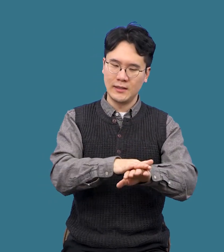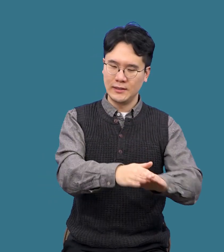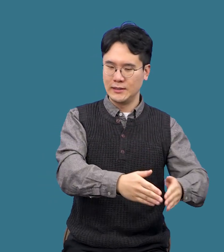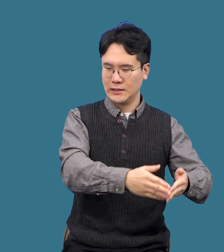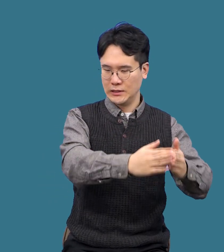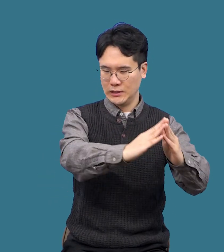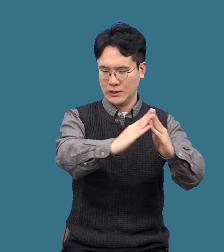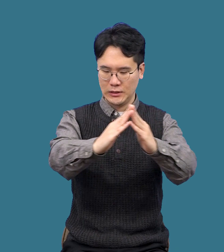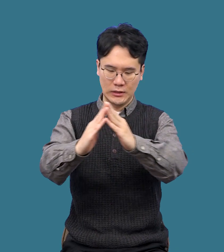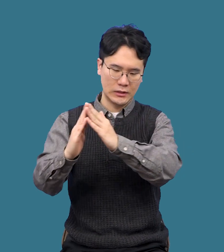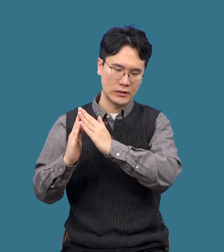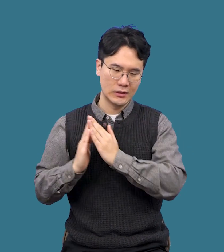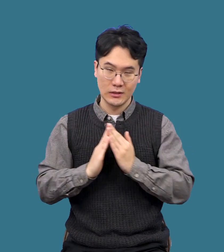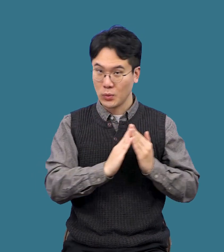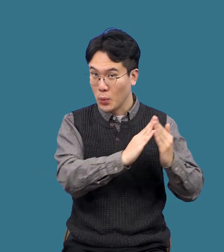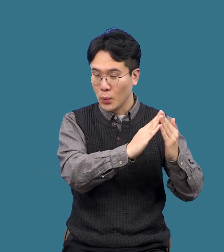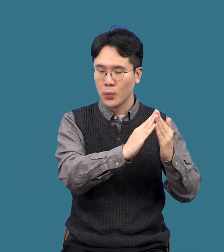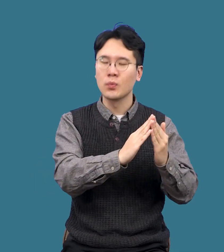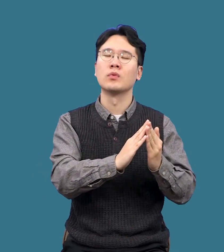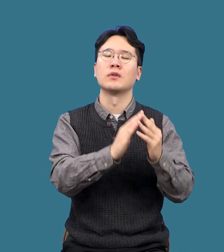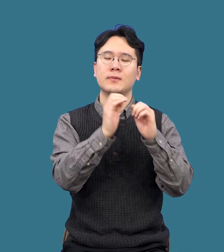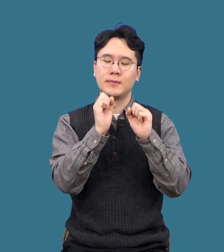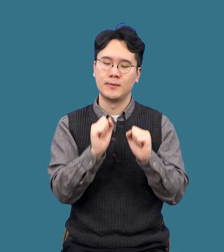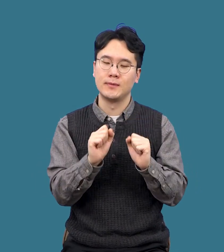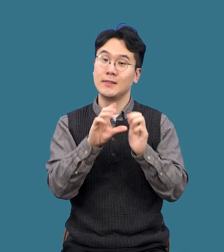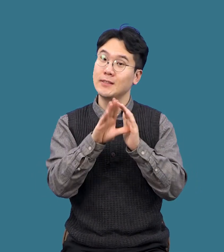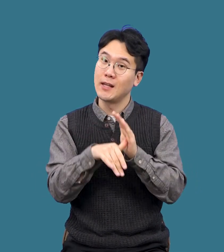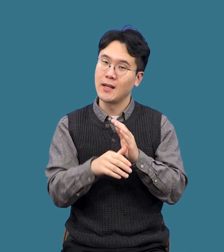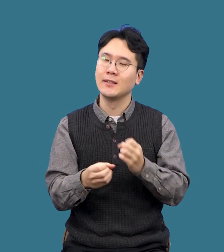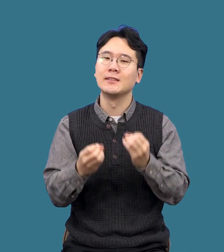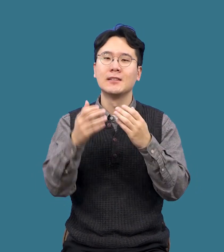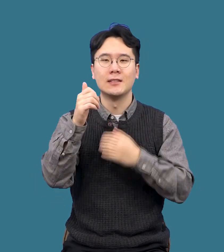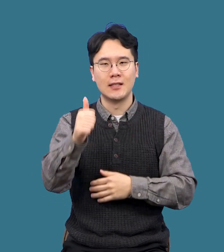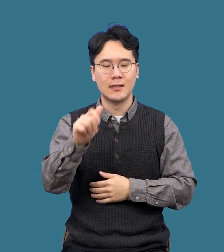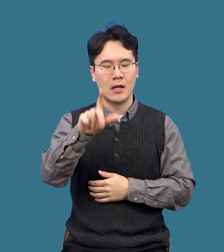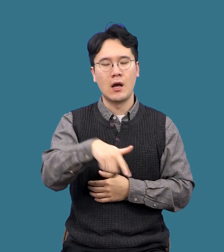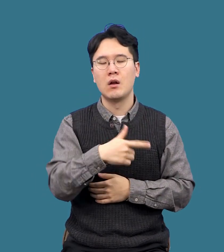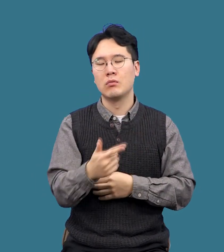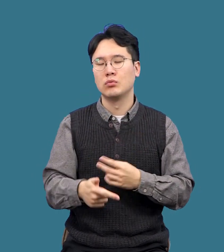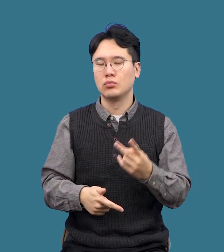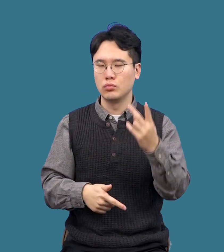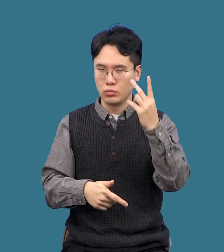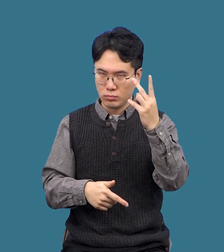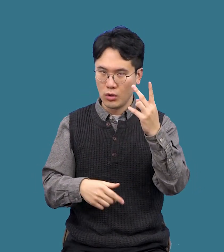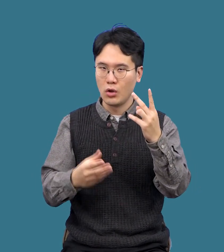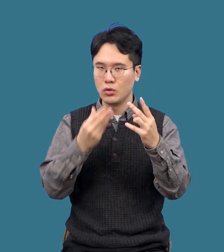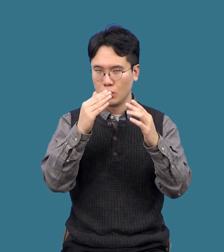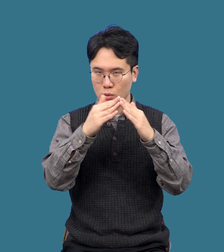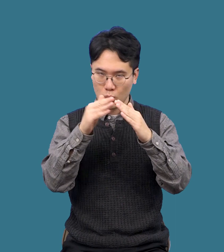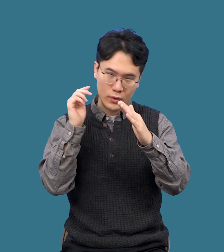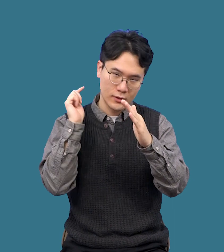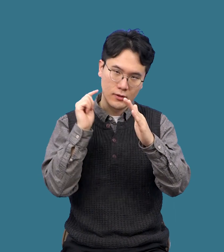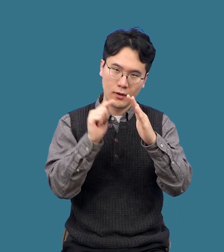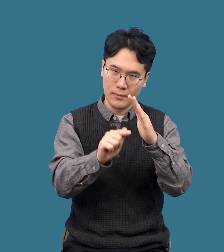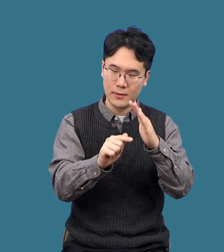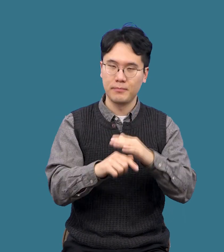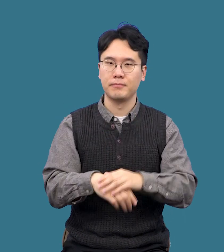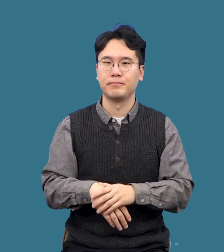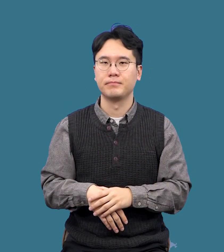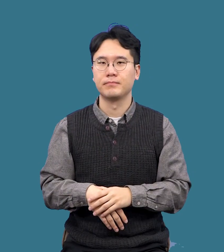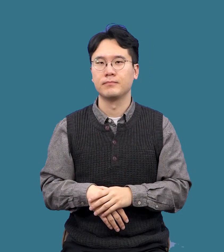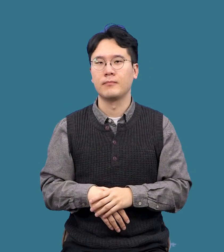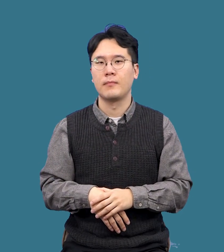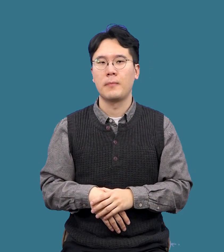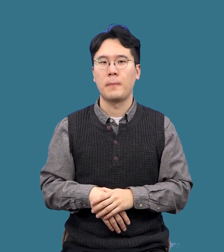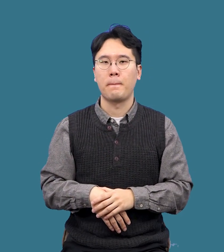때 제사장들은 하루에 2번 성소에 들어갑니다. 들어가서 성소에